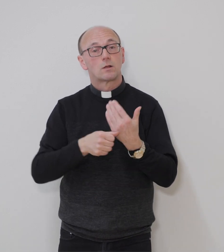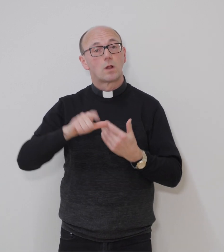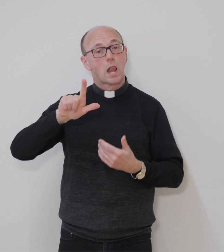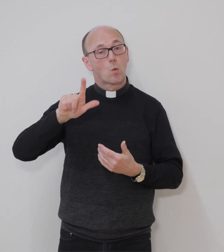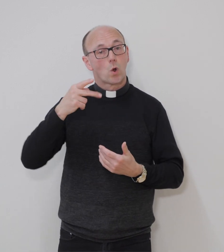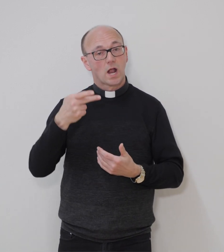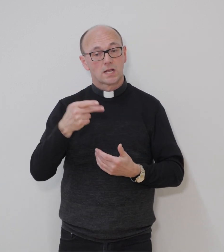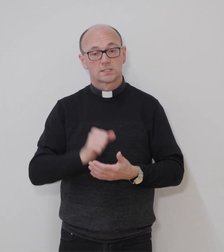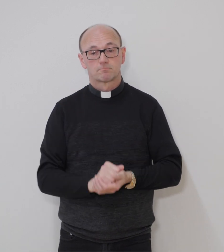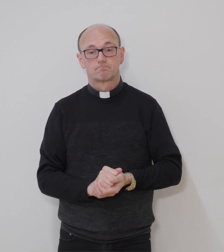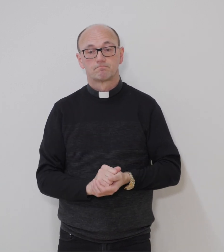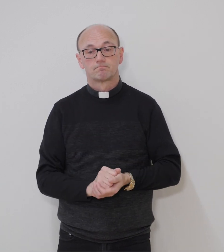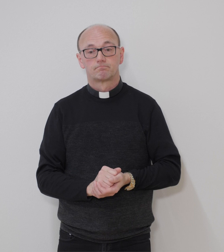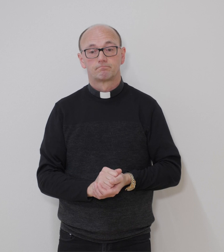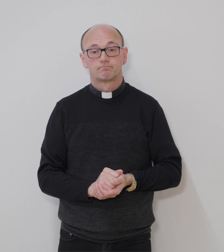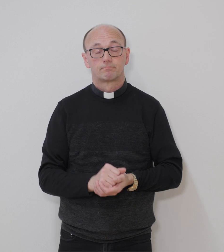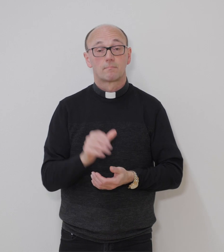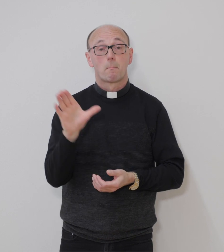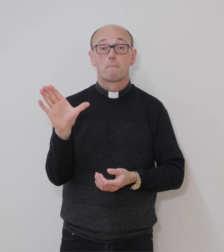Wir hören aus dem Lukas-Evangelium.